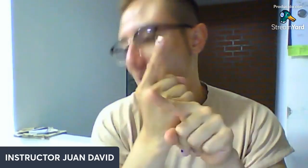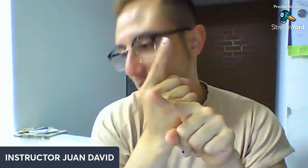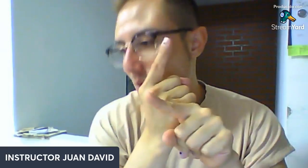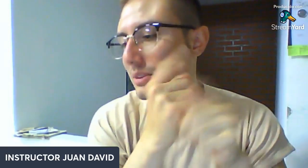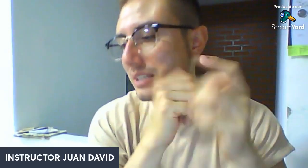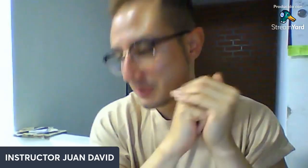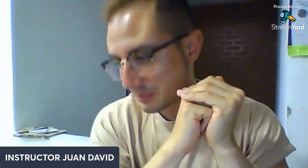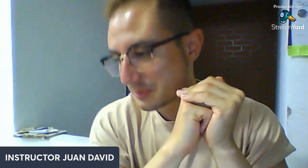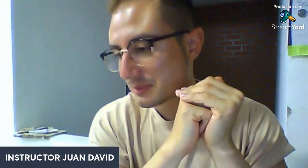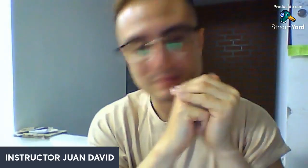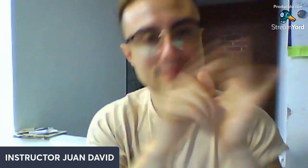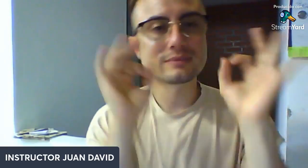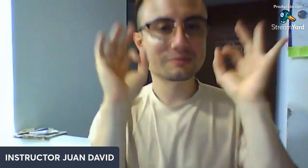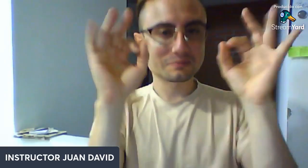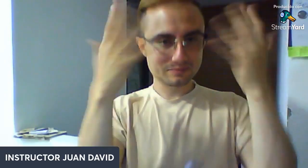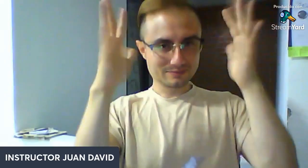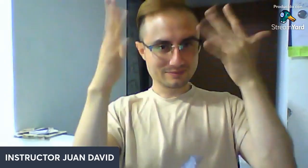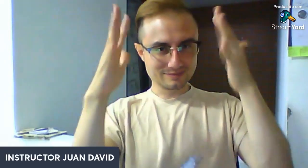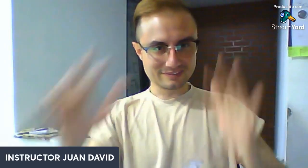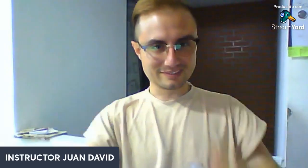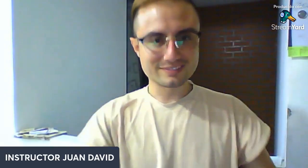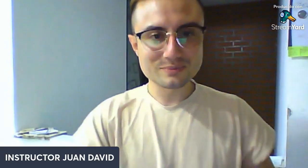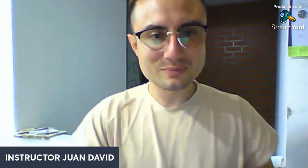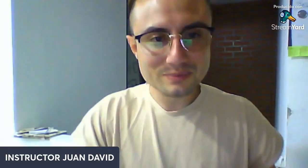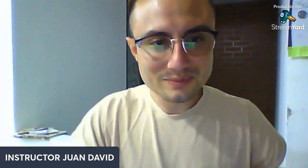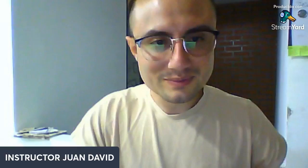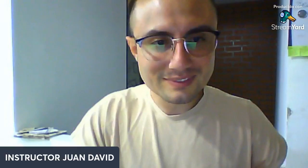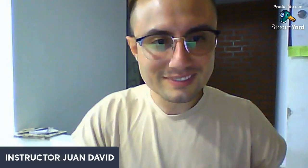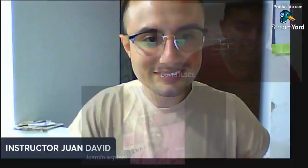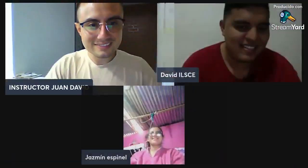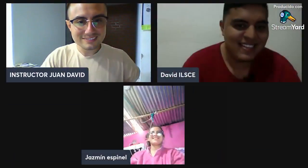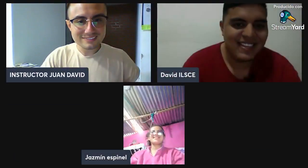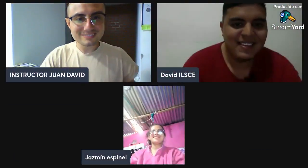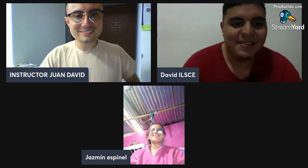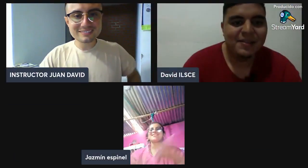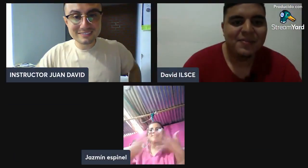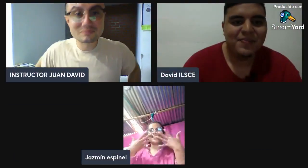Sandra también, es correcto, es gato. Muy bien, felicidades.